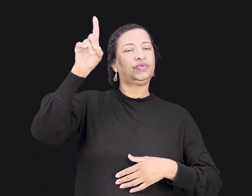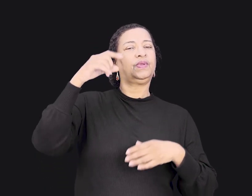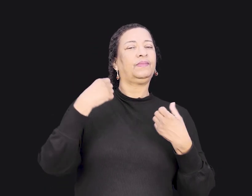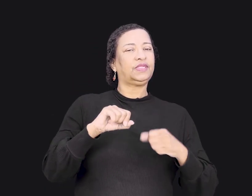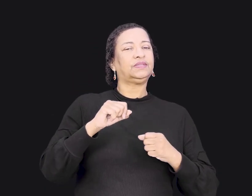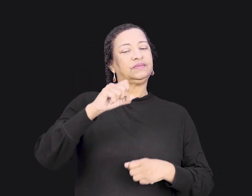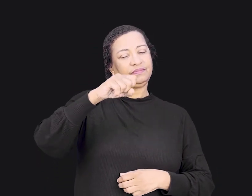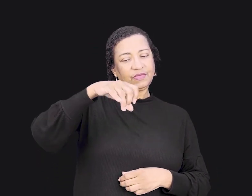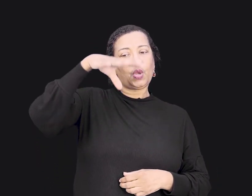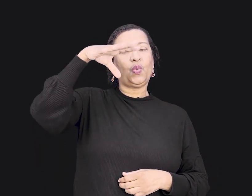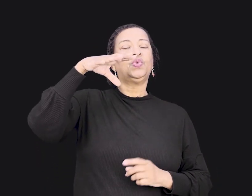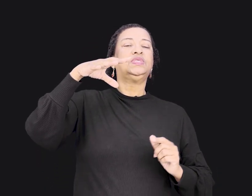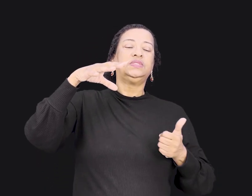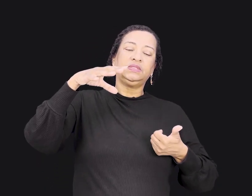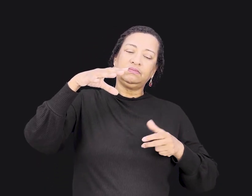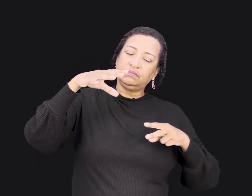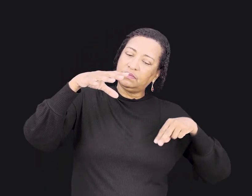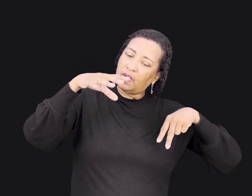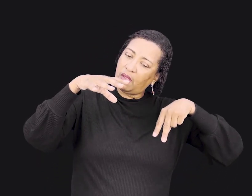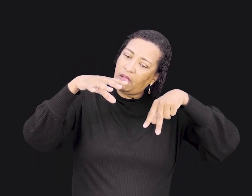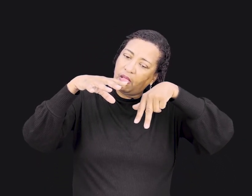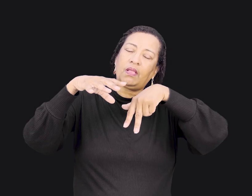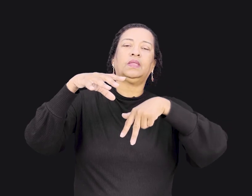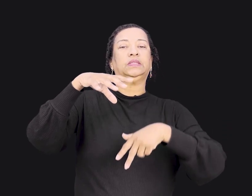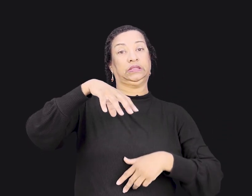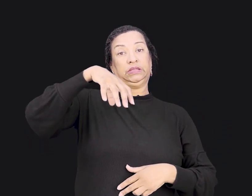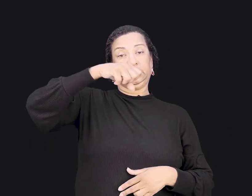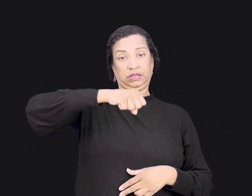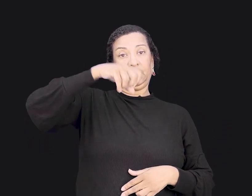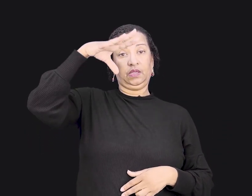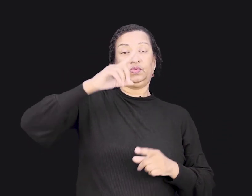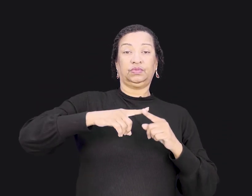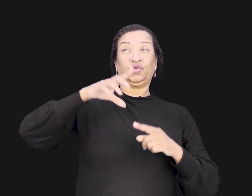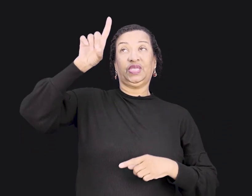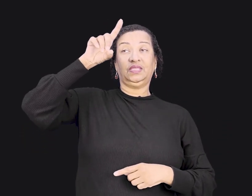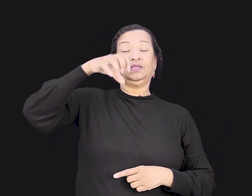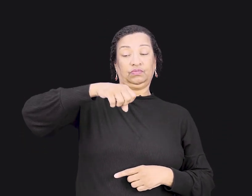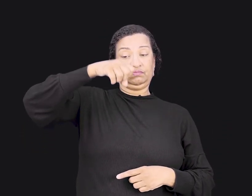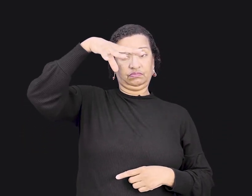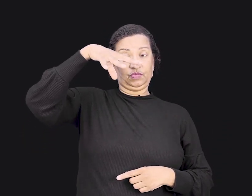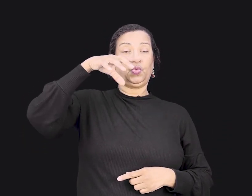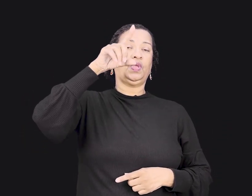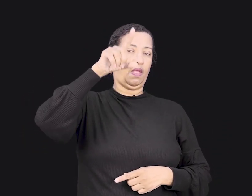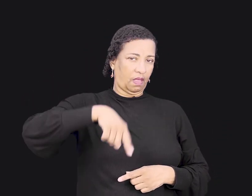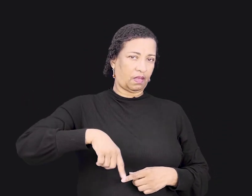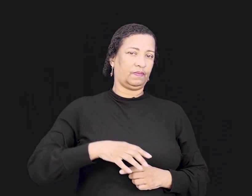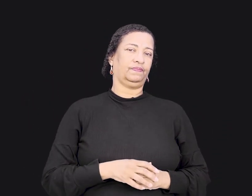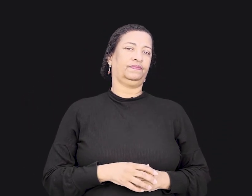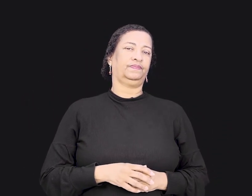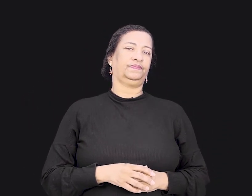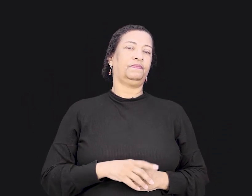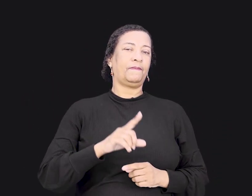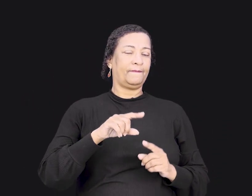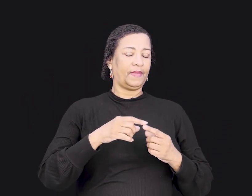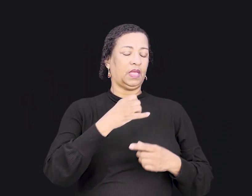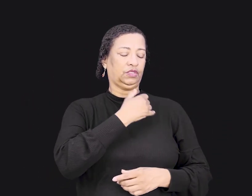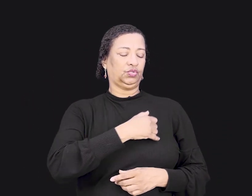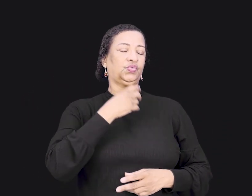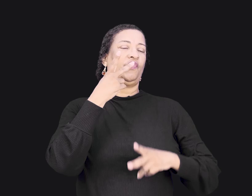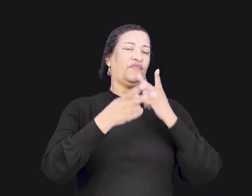porque Ele é luz. Mas no capítulo 4, João fala que Deus é amor. Por isso, se você